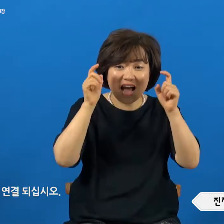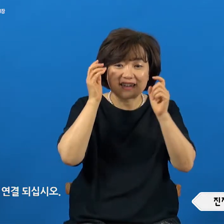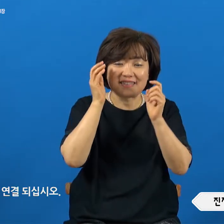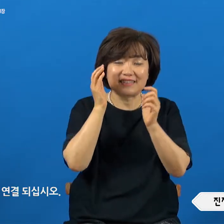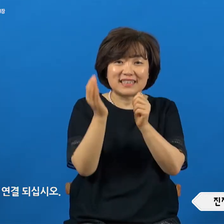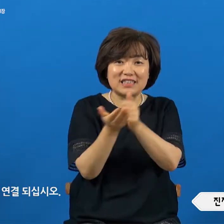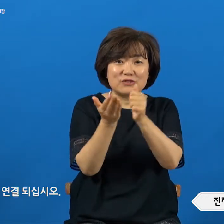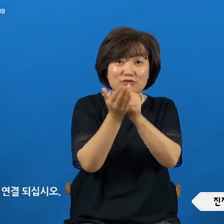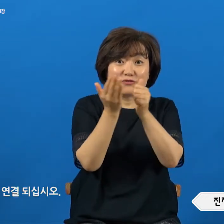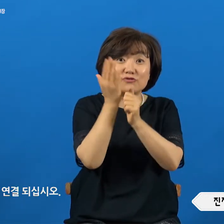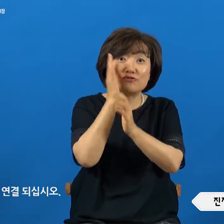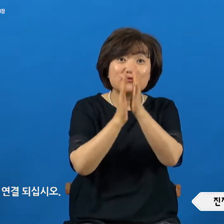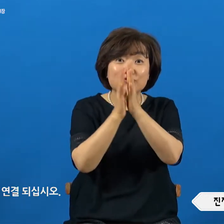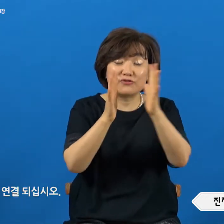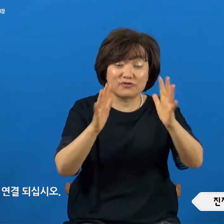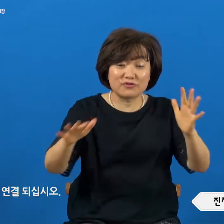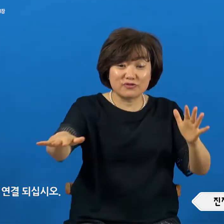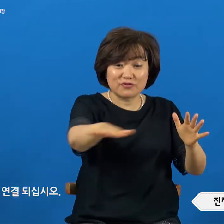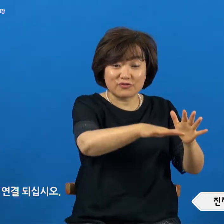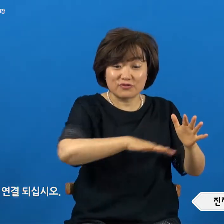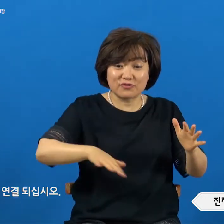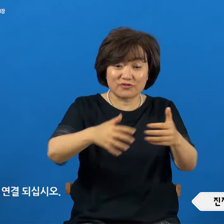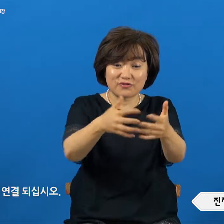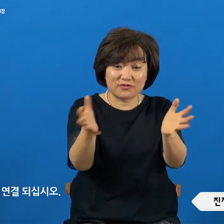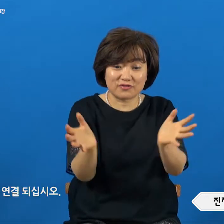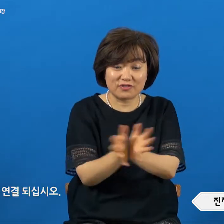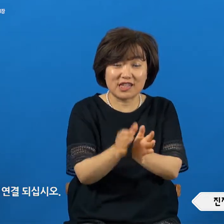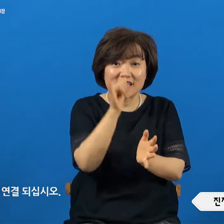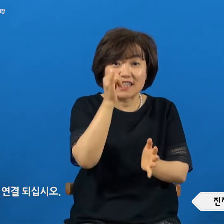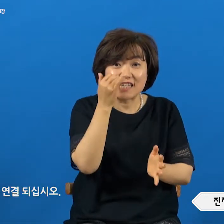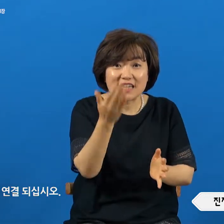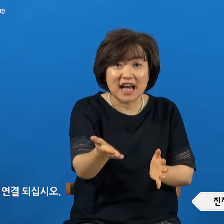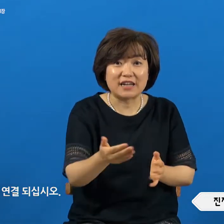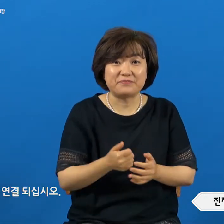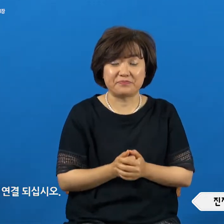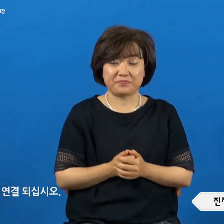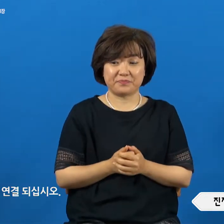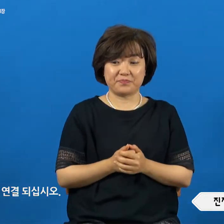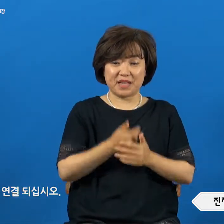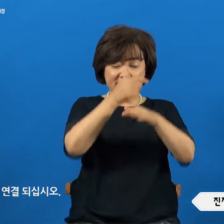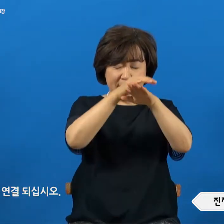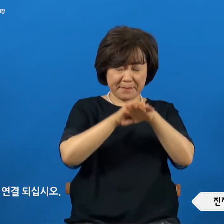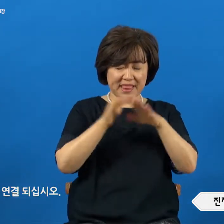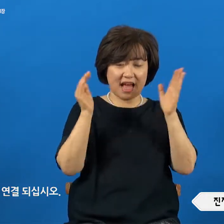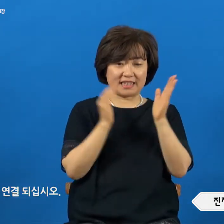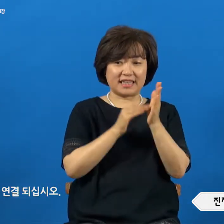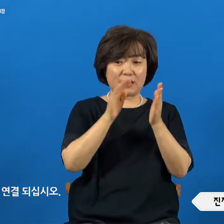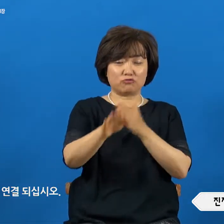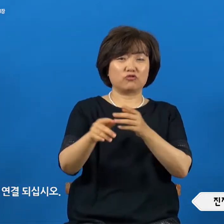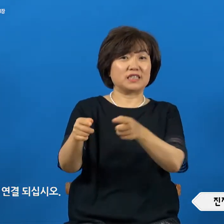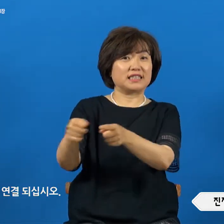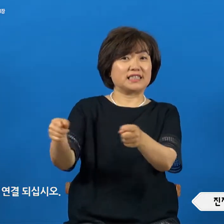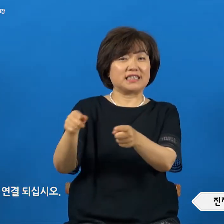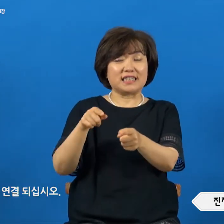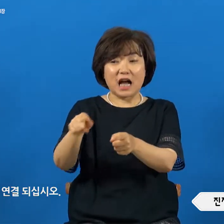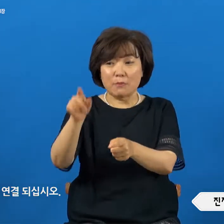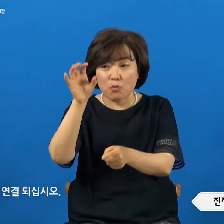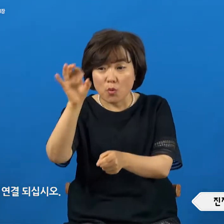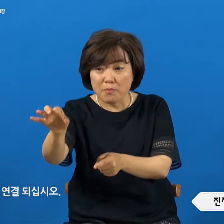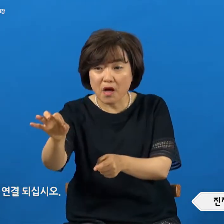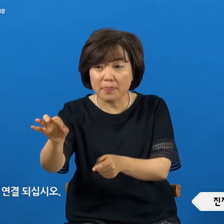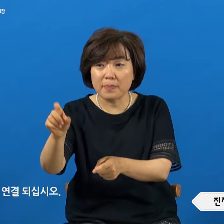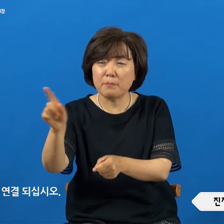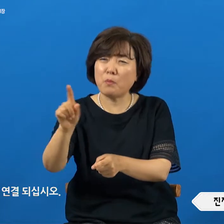예배가 끝나고 1층에 가시면 오픈하우스 인포메이션 부스가 있습니다. 가서 문을 좀